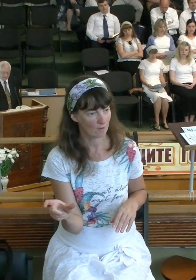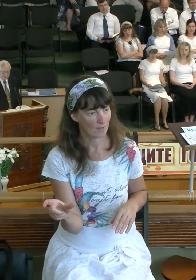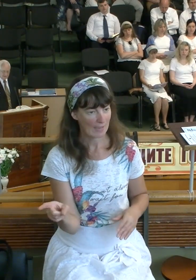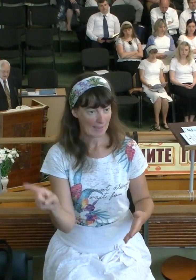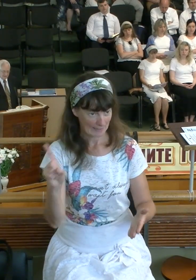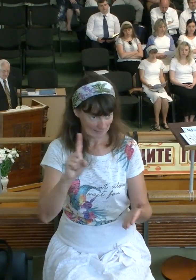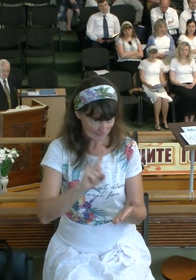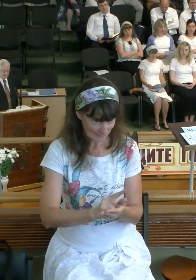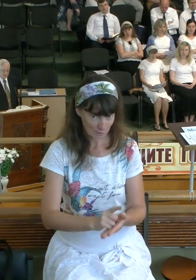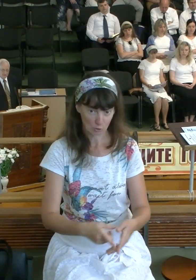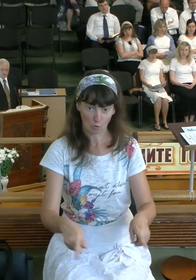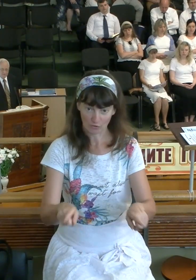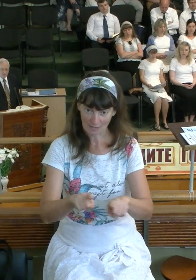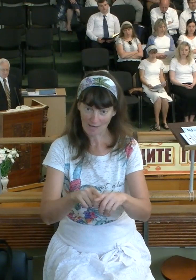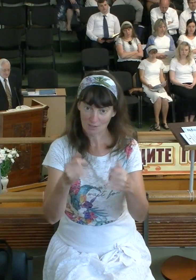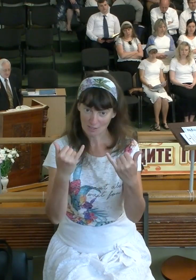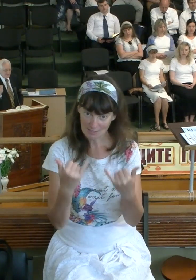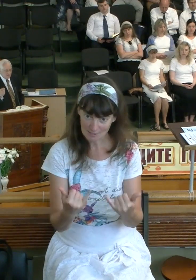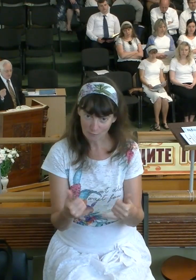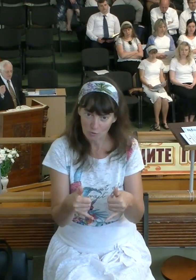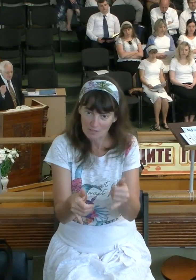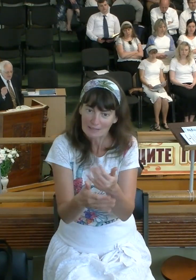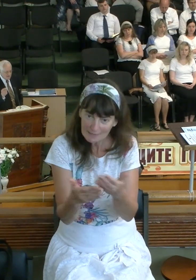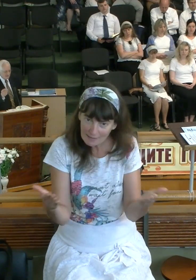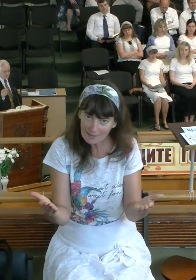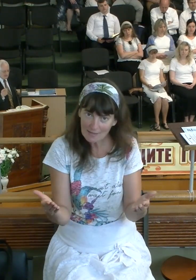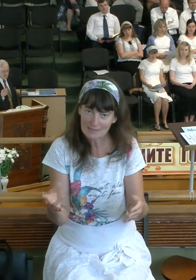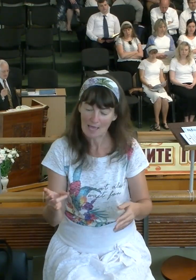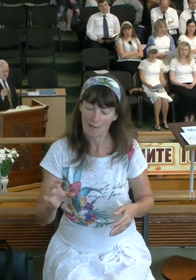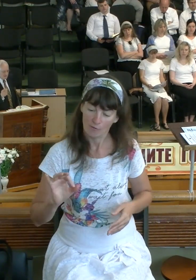сегодня касаться нас. Он сказал, но вы